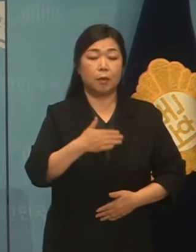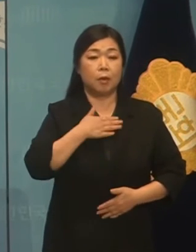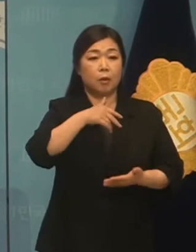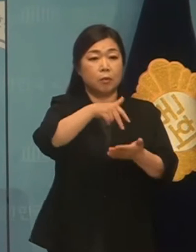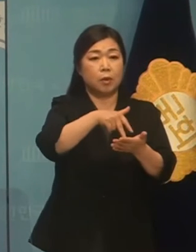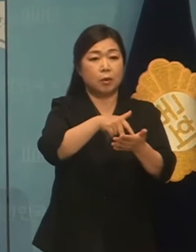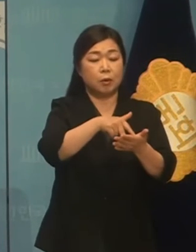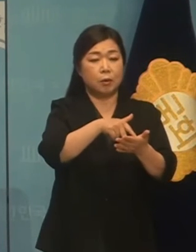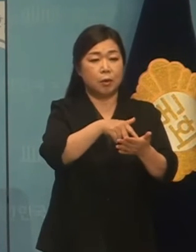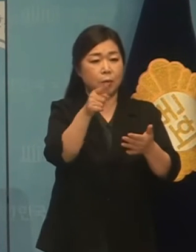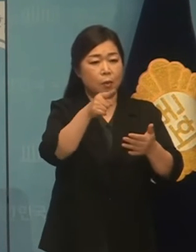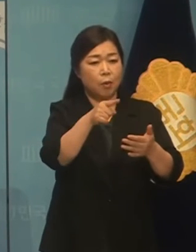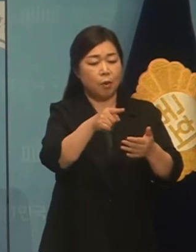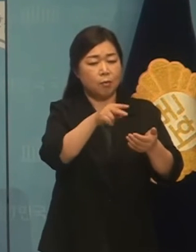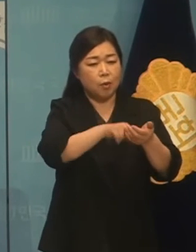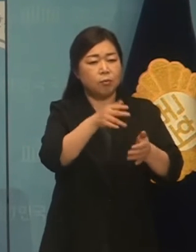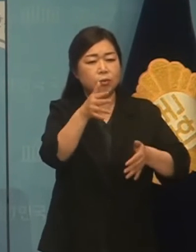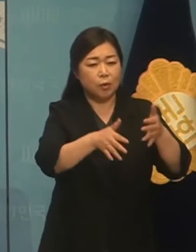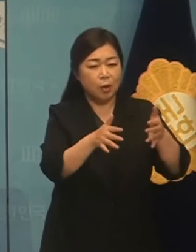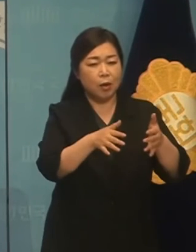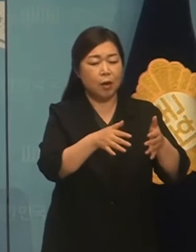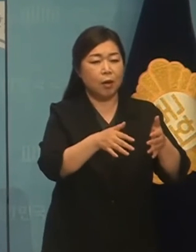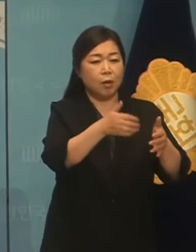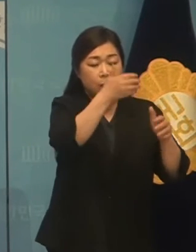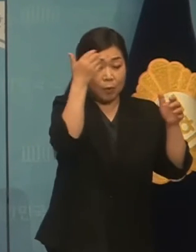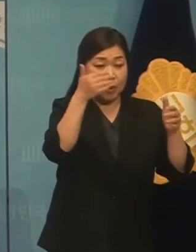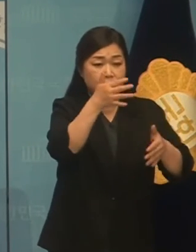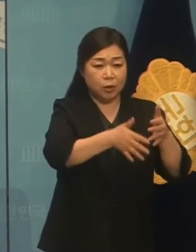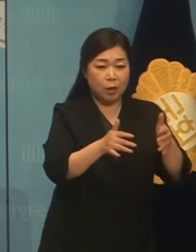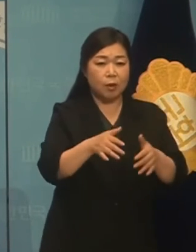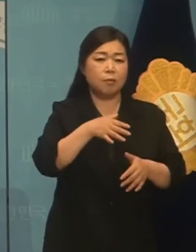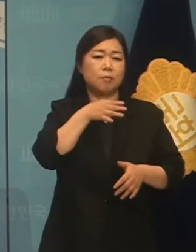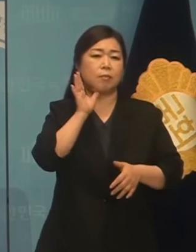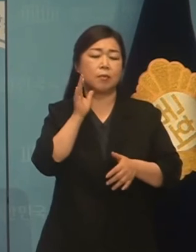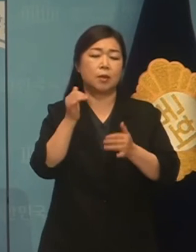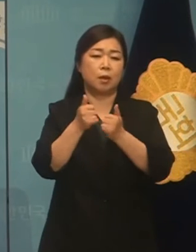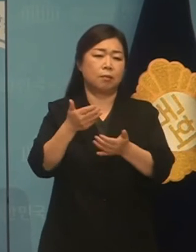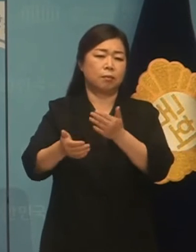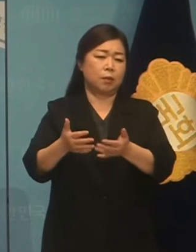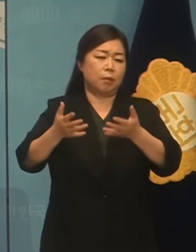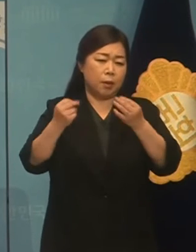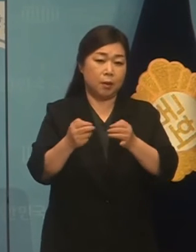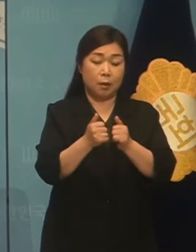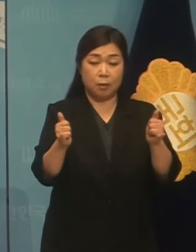저는 소장의 미숙함과 노장의 진부함을 뛰어넘는 후보입니다.